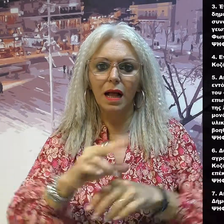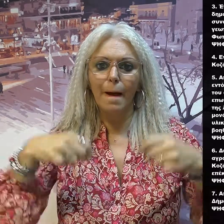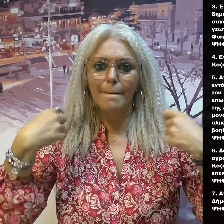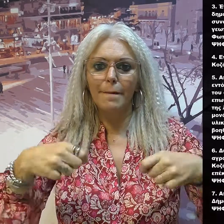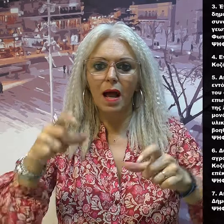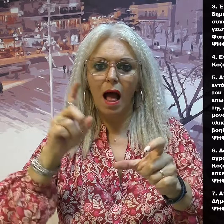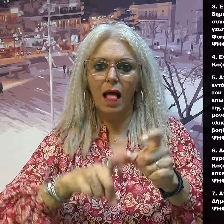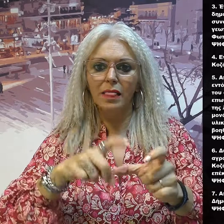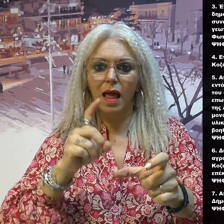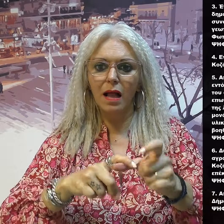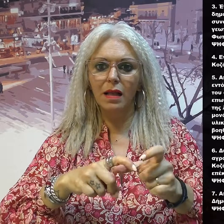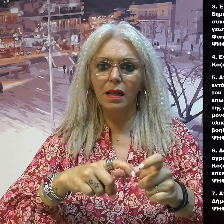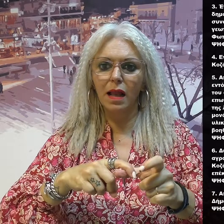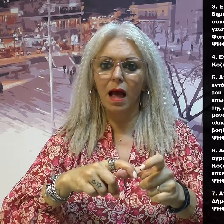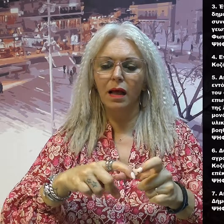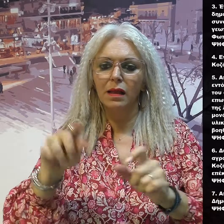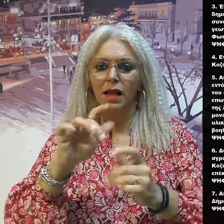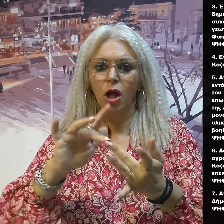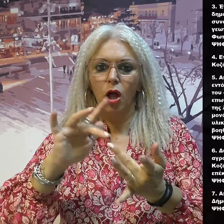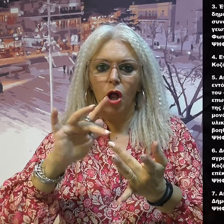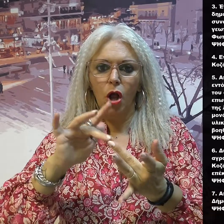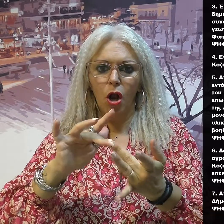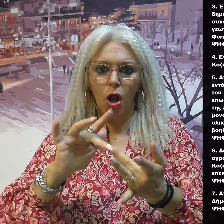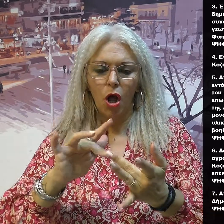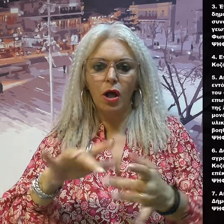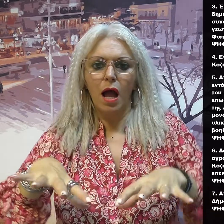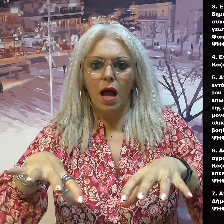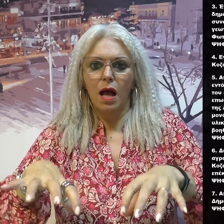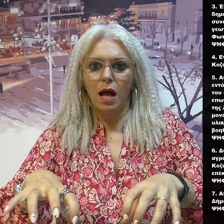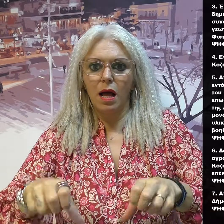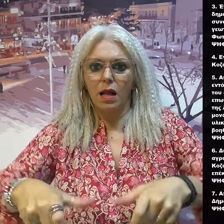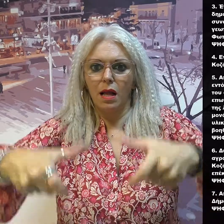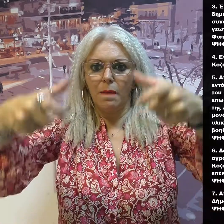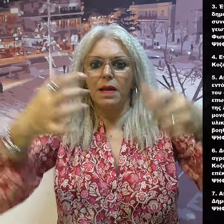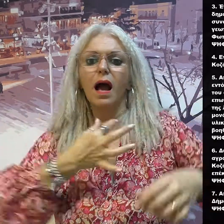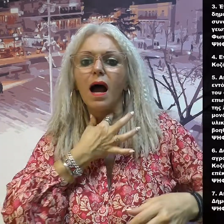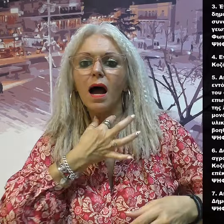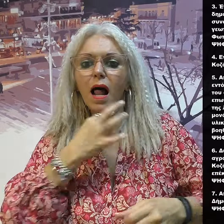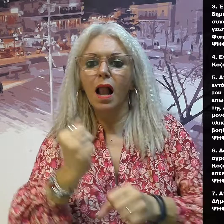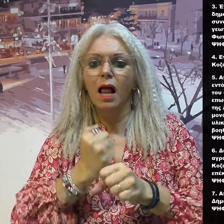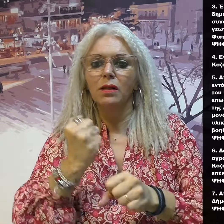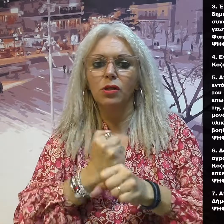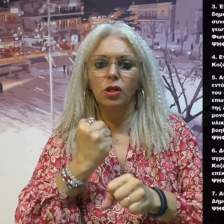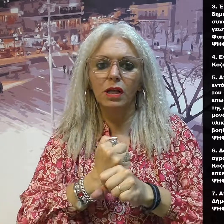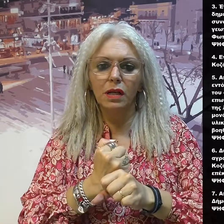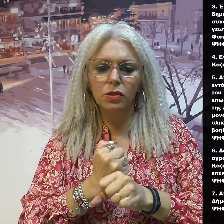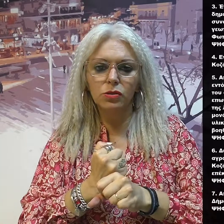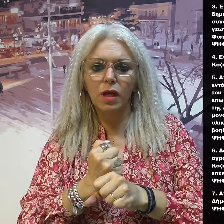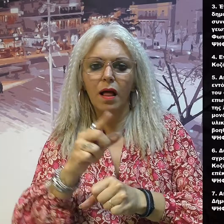98.575,24 τετραγωνικών μέτρων εντός του 668 Χερσολίβαδου κοινότητας Σαλονακίων, όμορφος του αδειοδοτημένου λατομικού